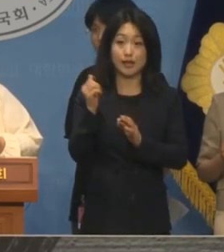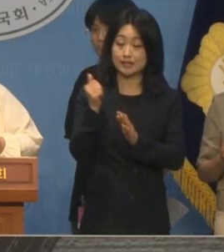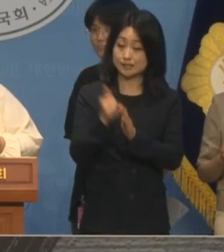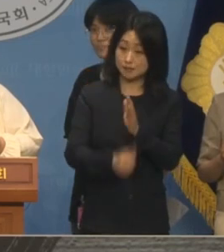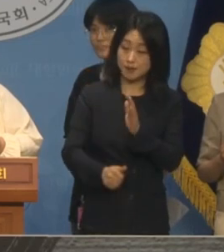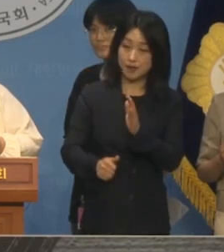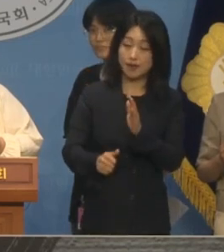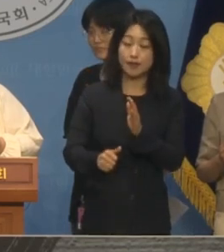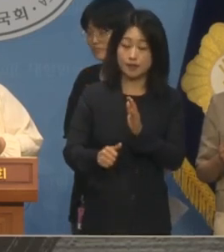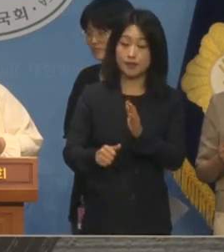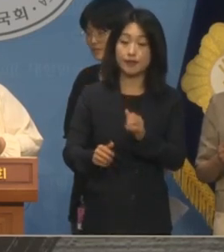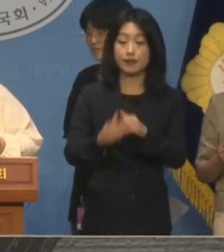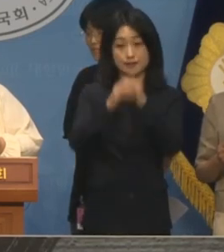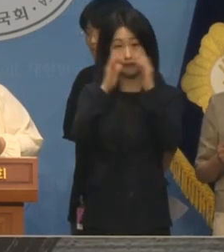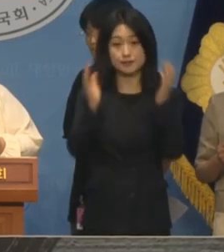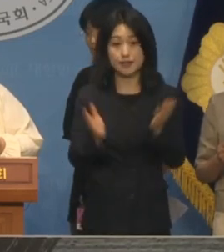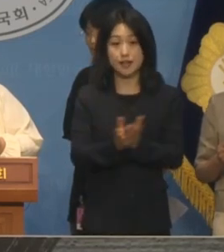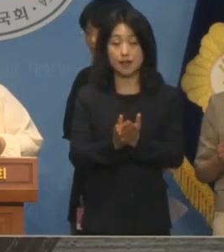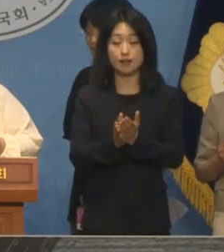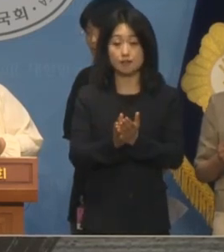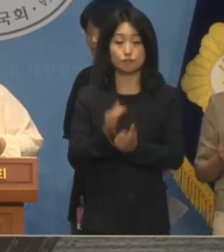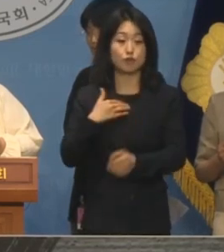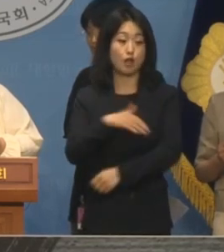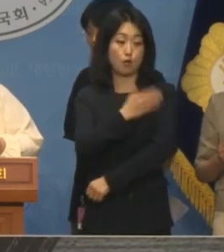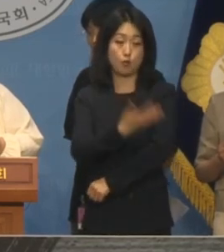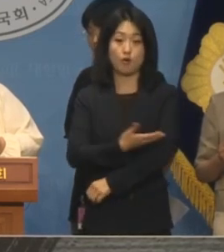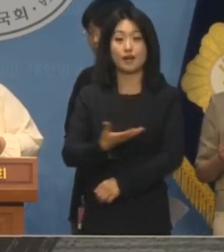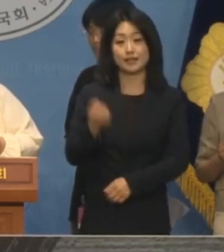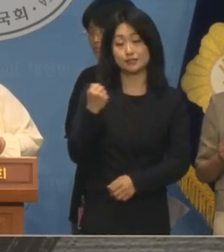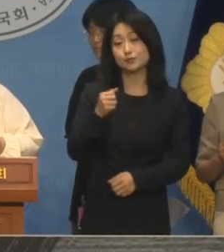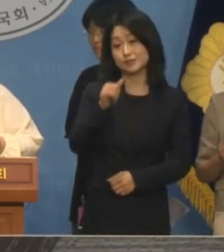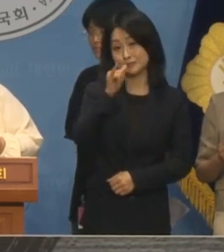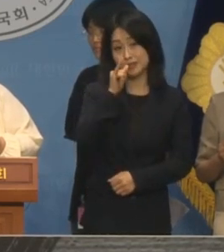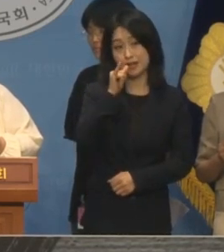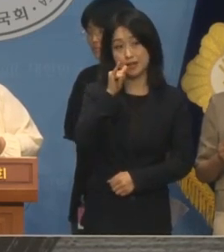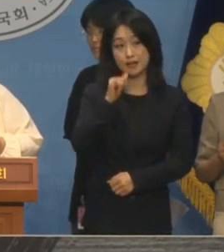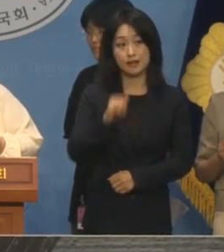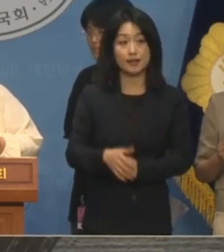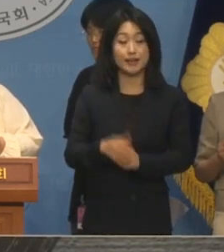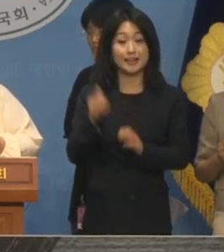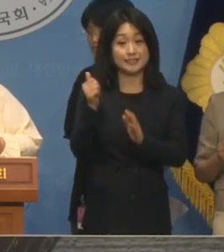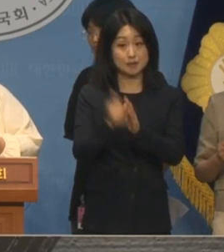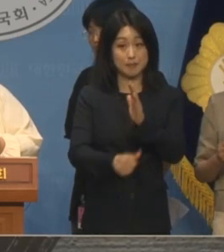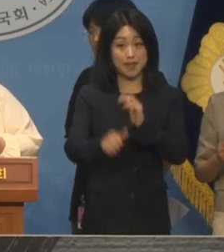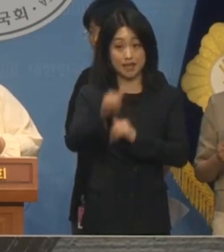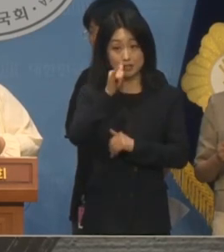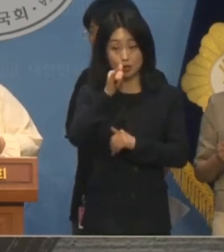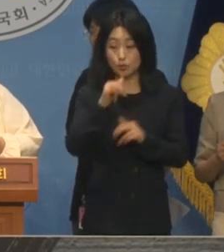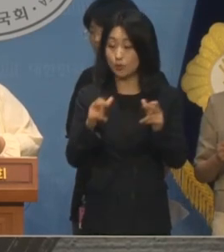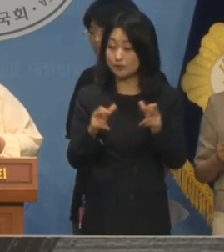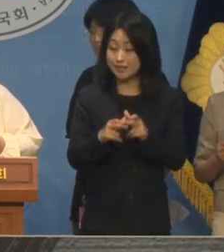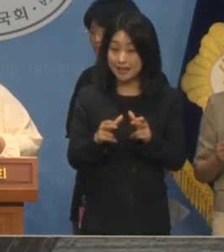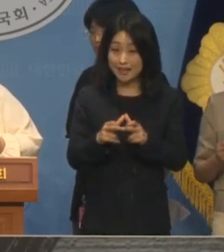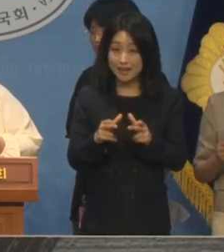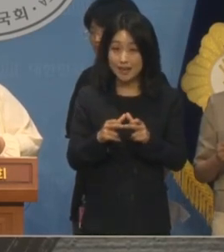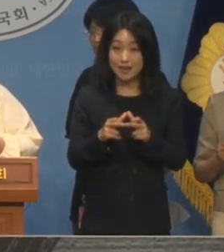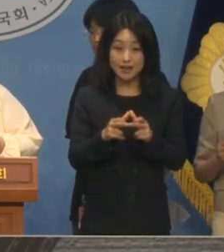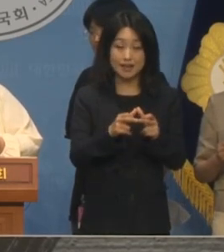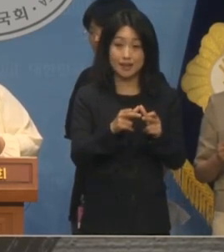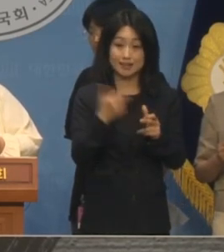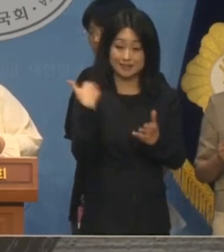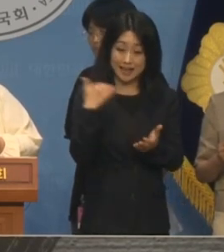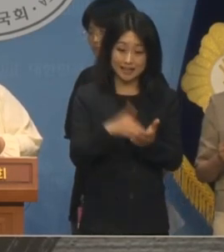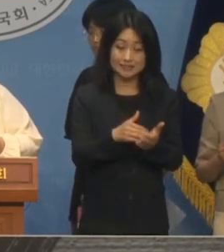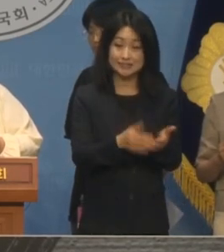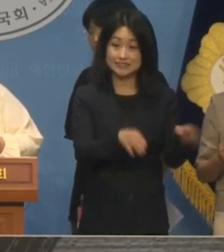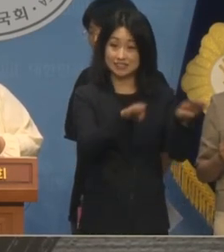실수하는 것도 실패하는 것도 권리입니다. 실패한다고 해서 장애인이